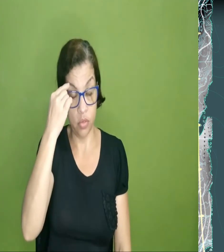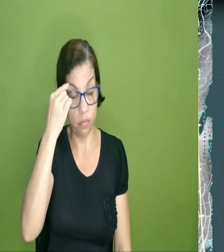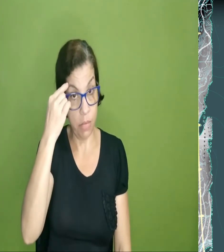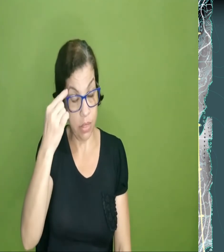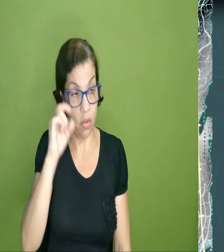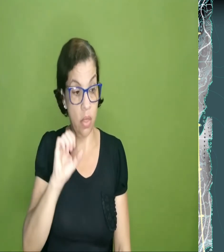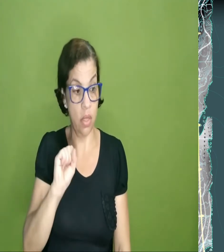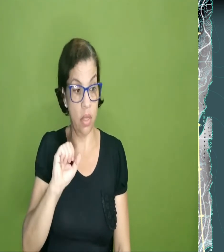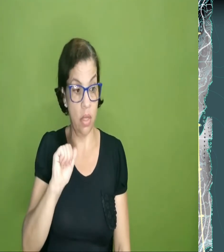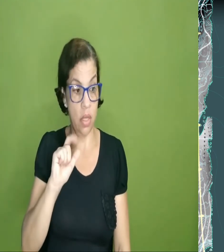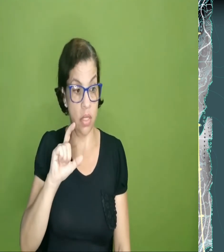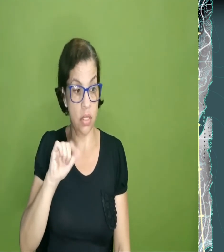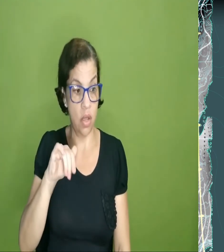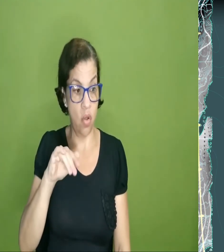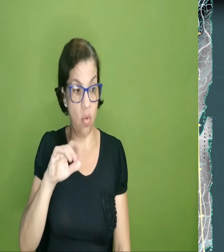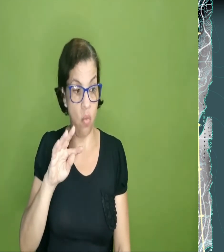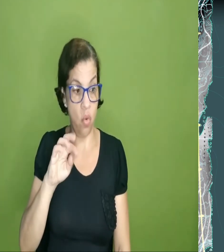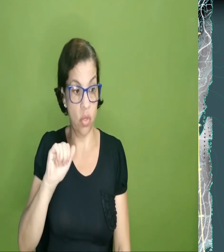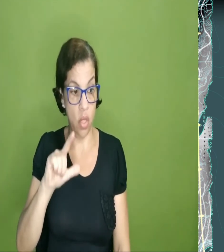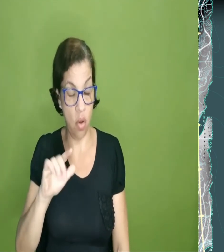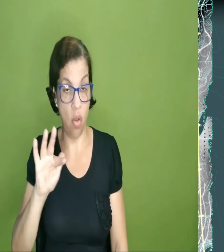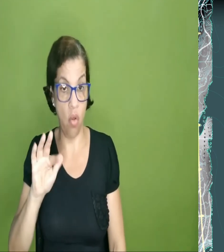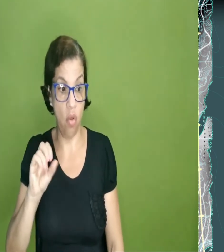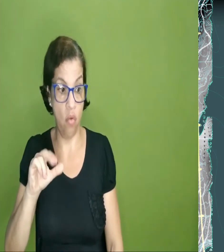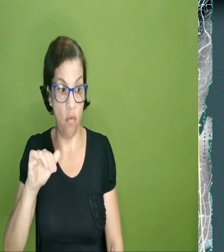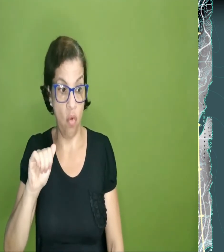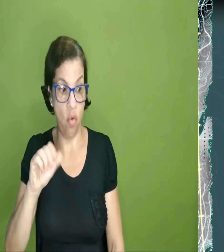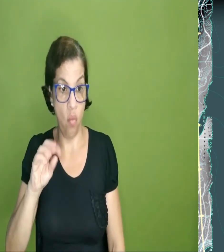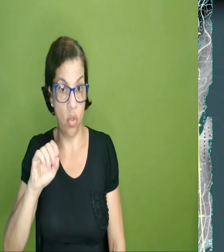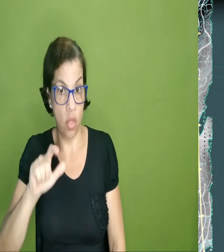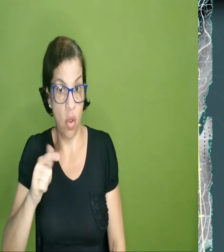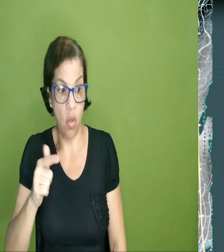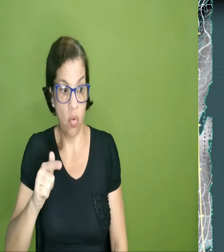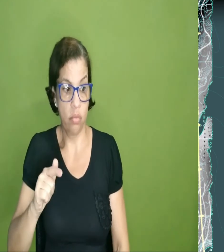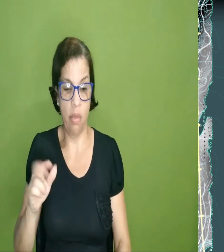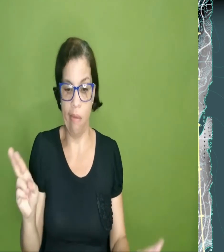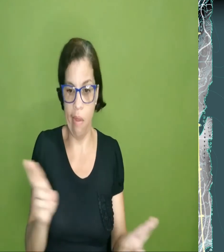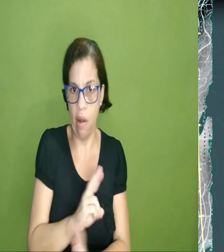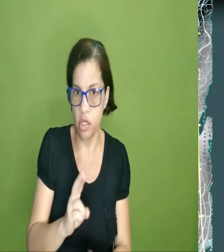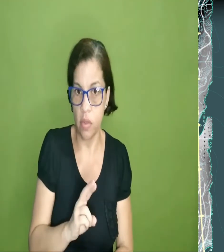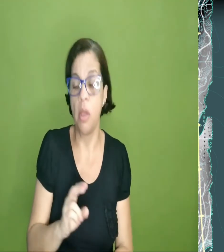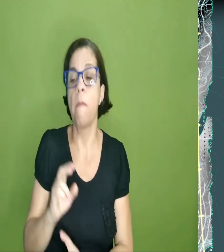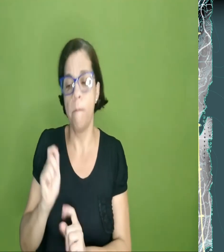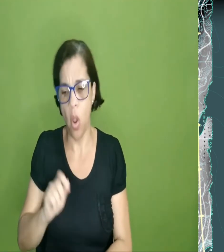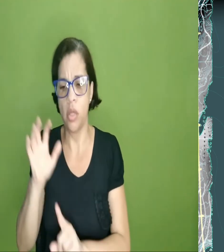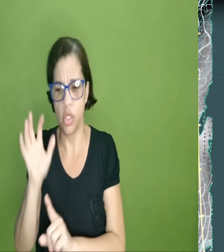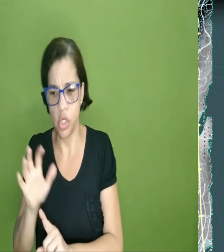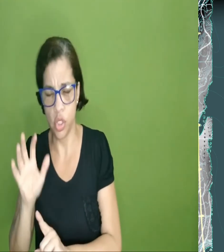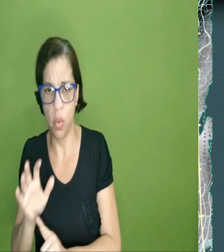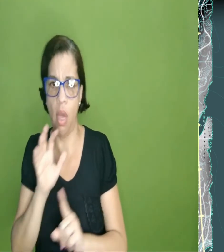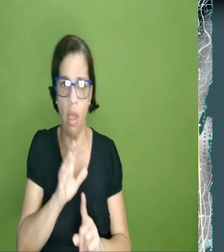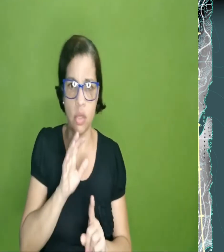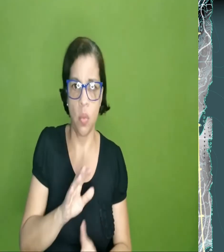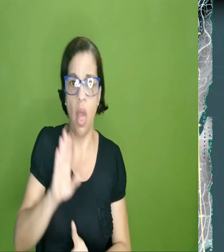não apresentam seletividade sobre receptores beta, ou seja, estimulam tanto receptores